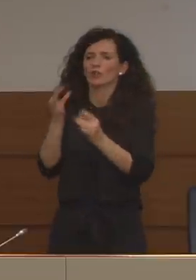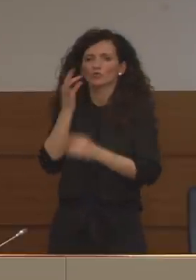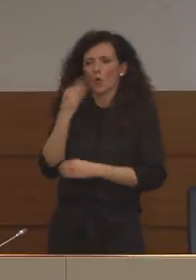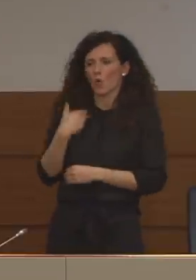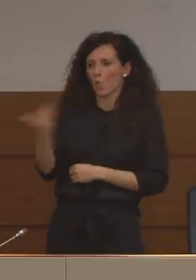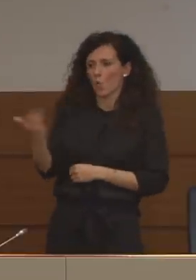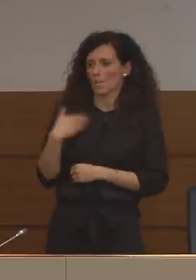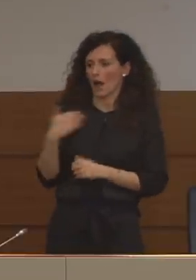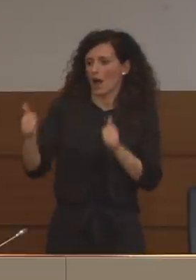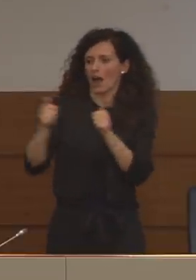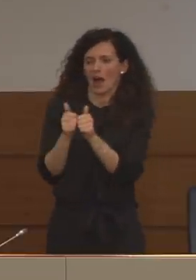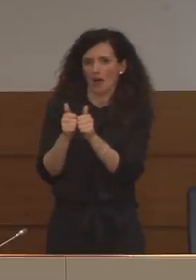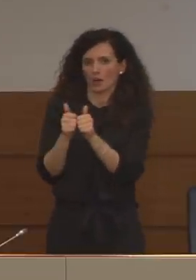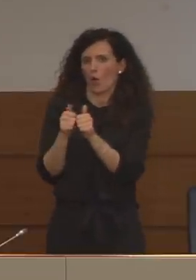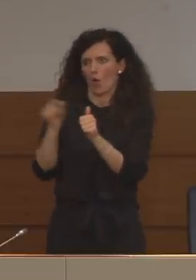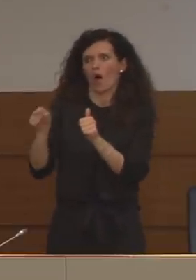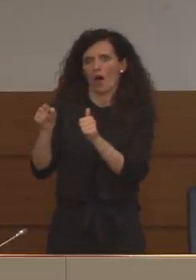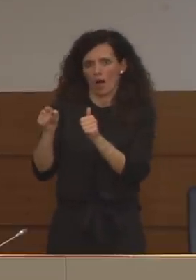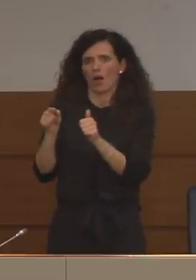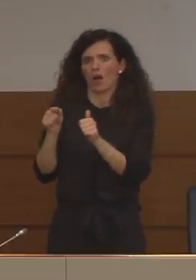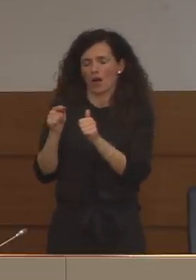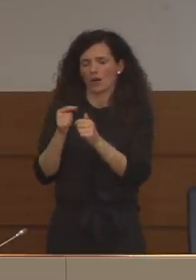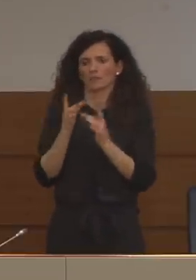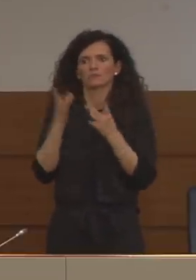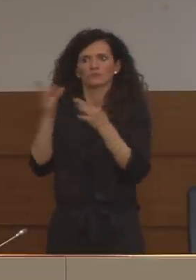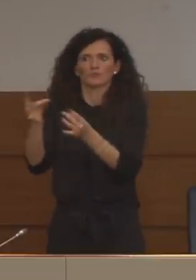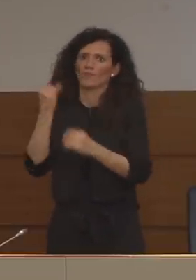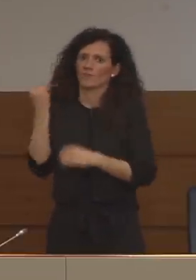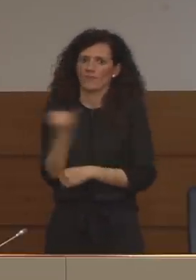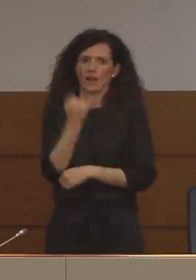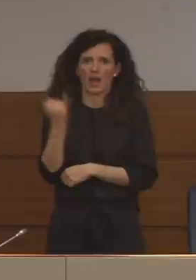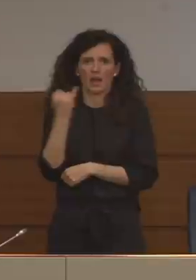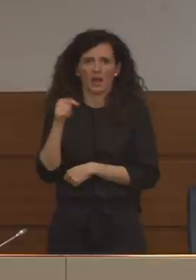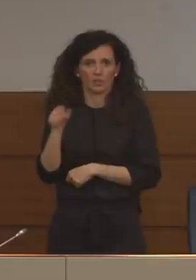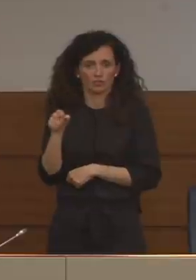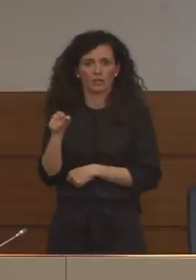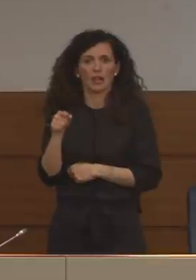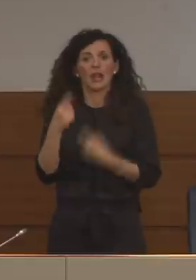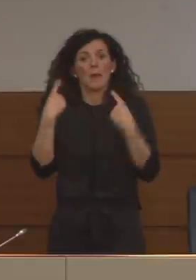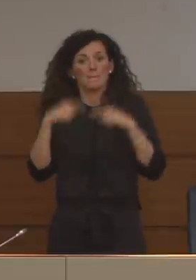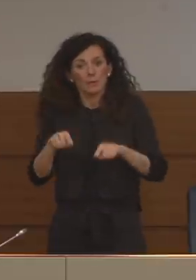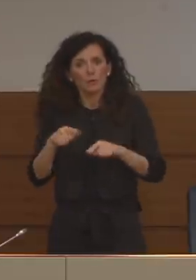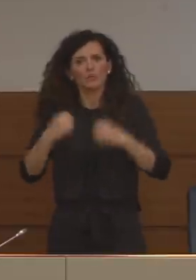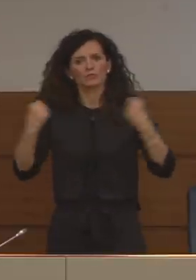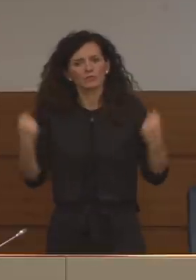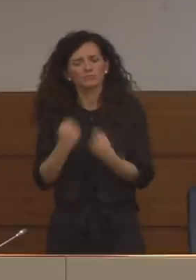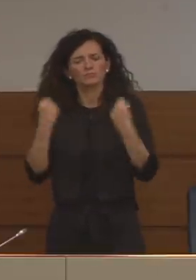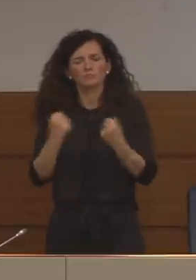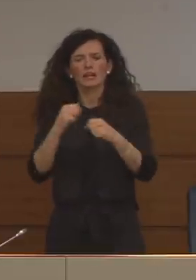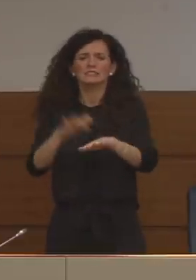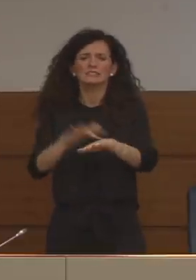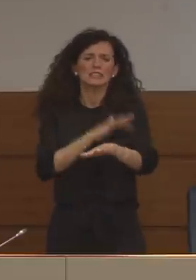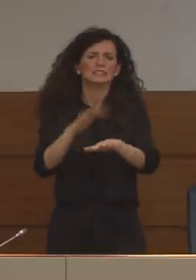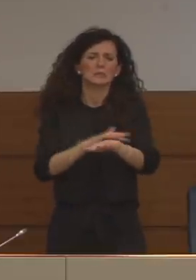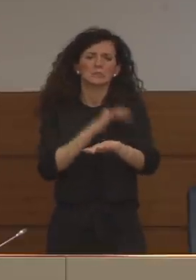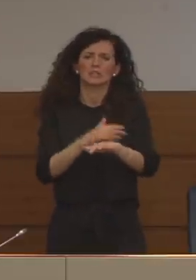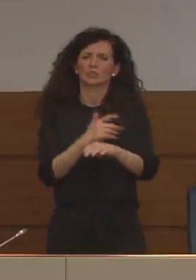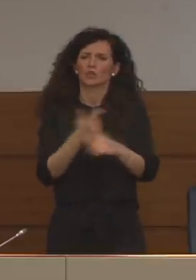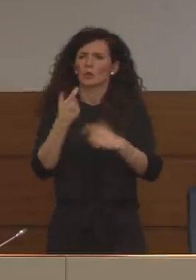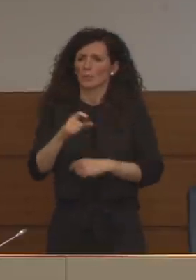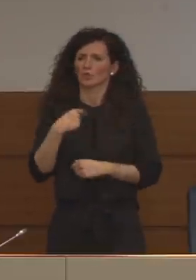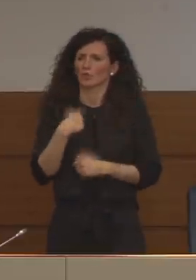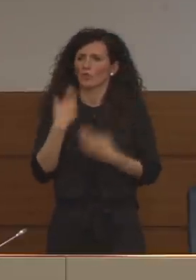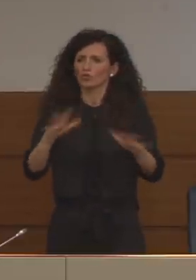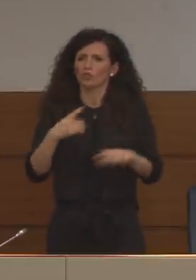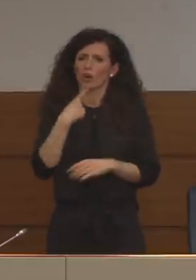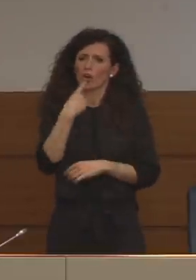grande campagna di sensibilizzazione perché lo ripeto l'ho già detto un paio